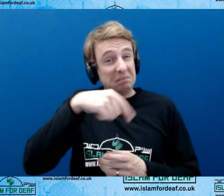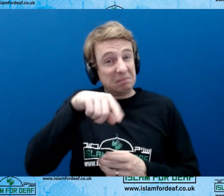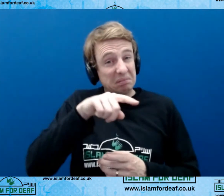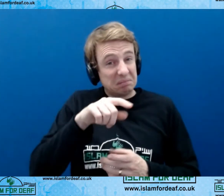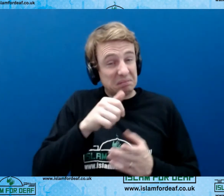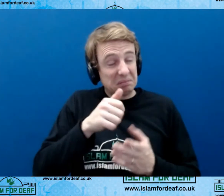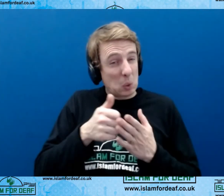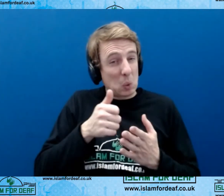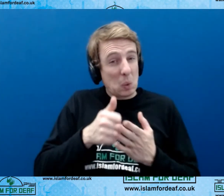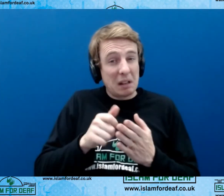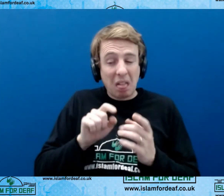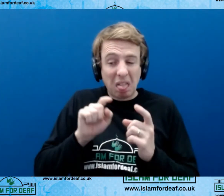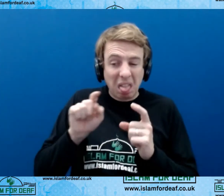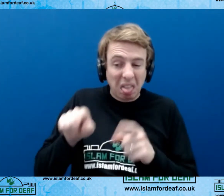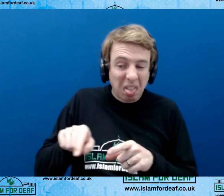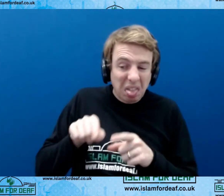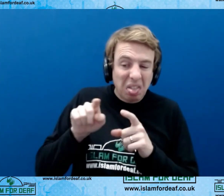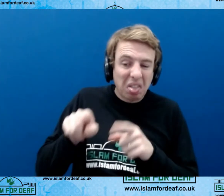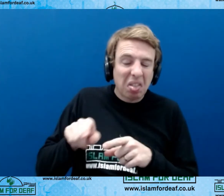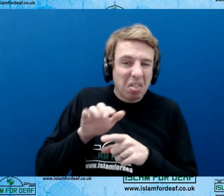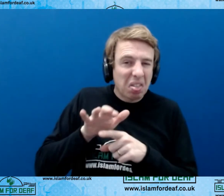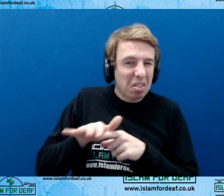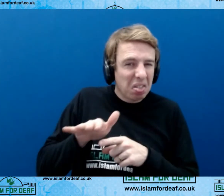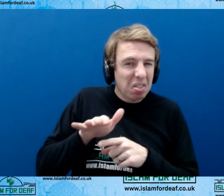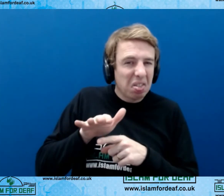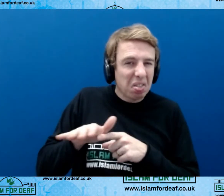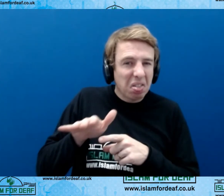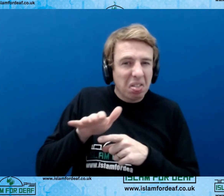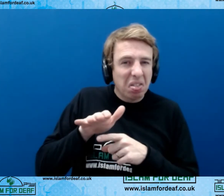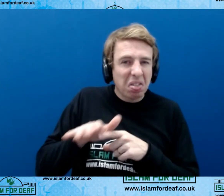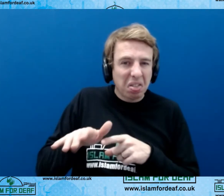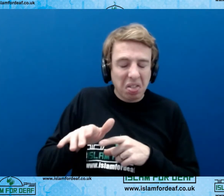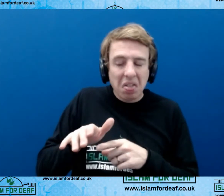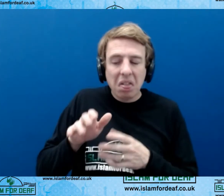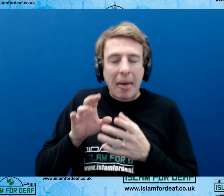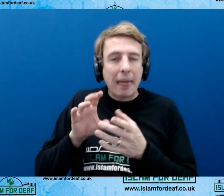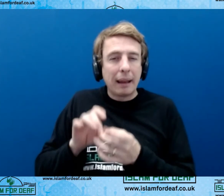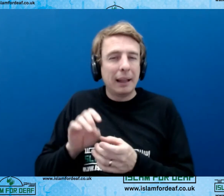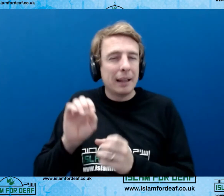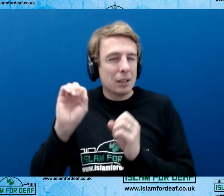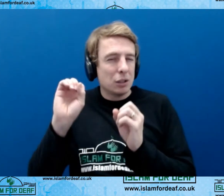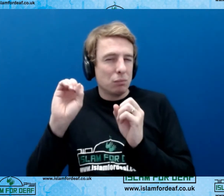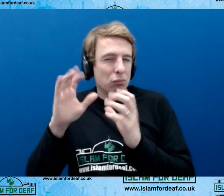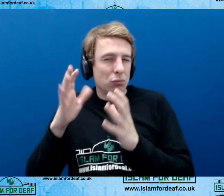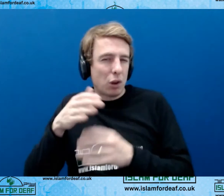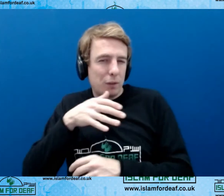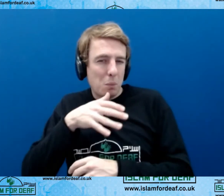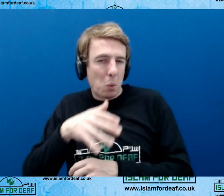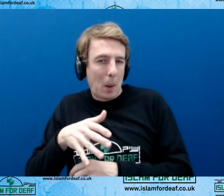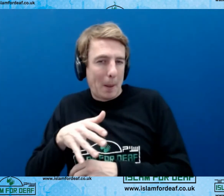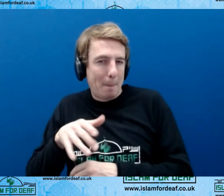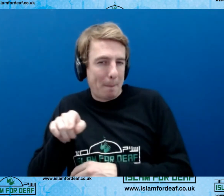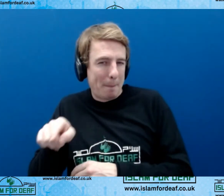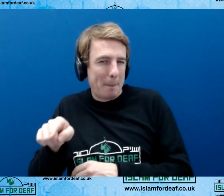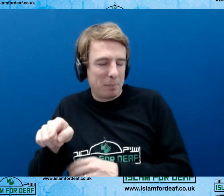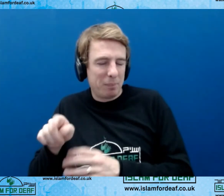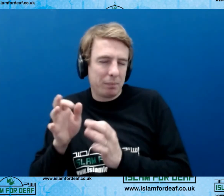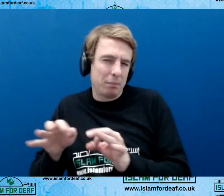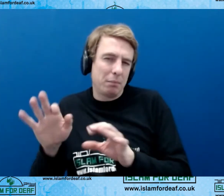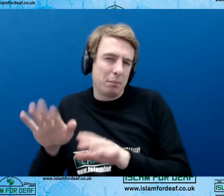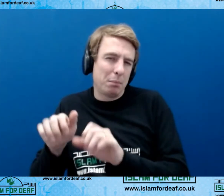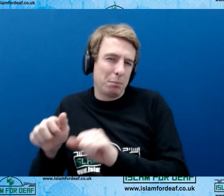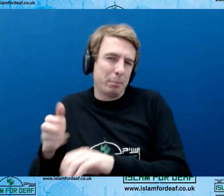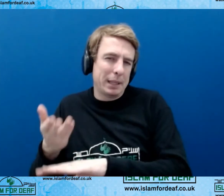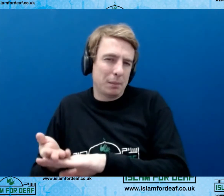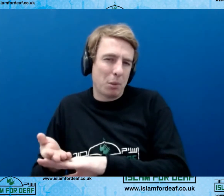his religion, peace and blessings be upon him. وسبب نزول هذه السورة. And the reason behind the revelation of this